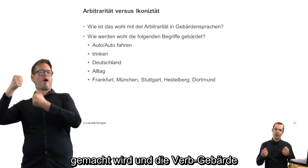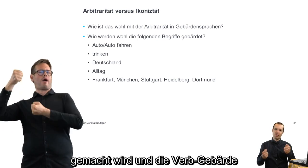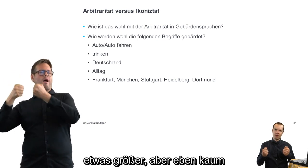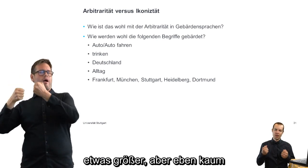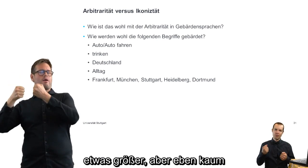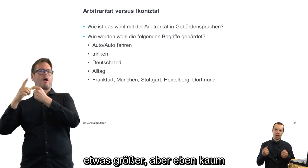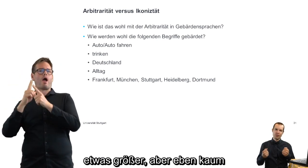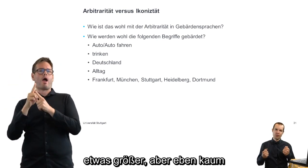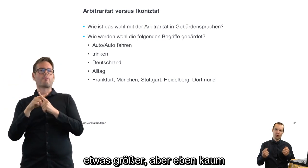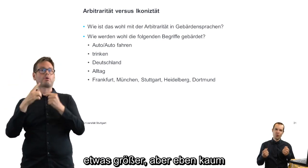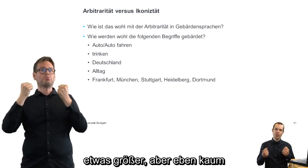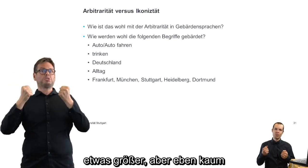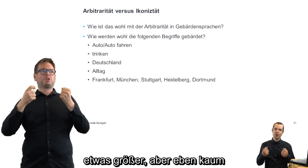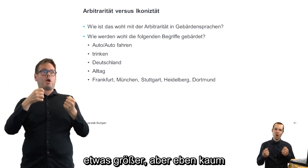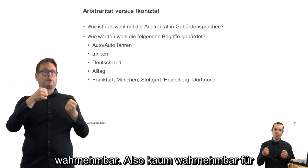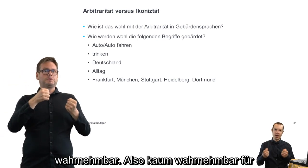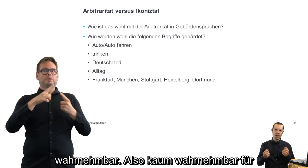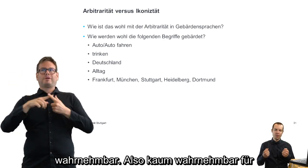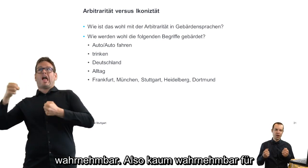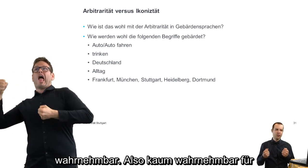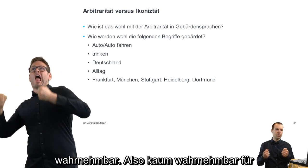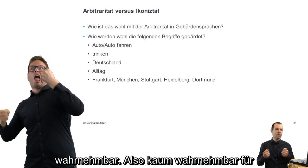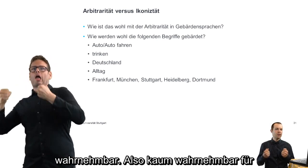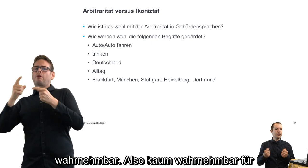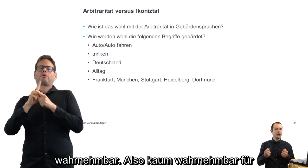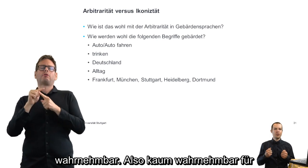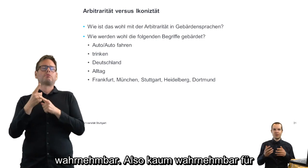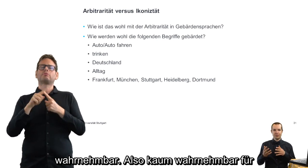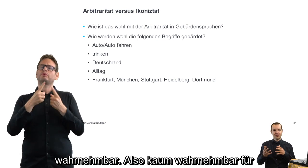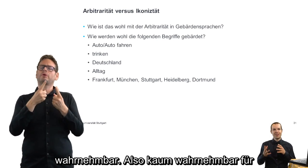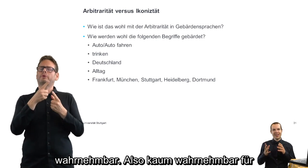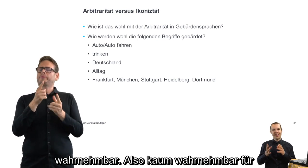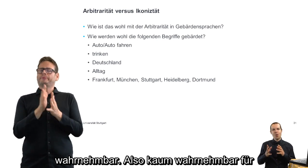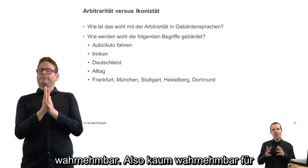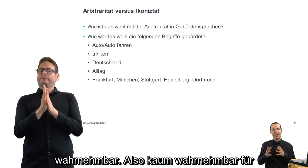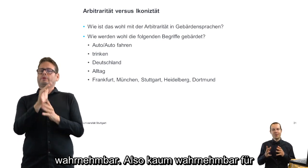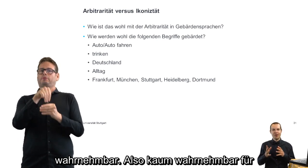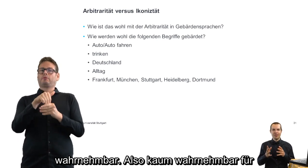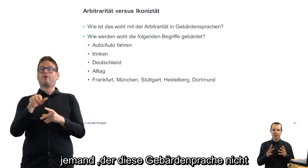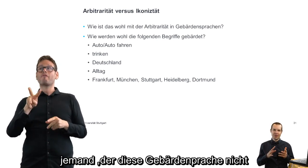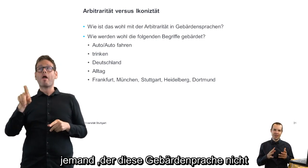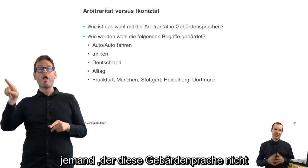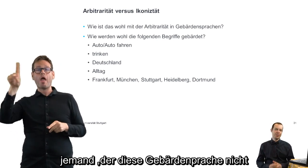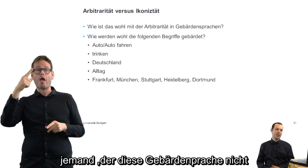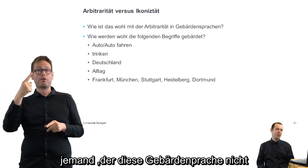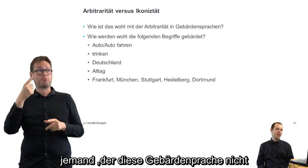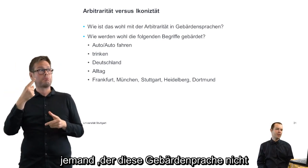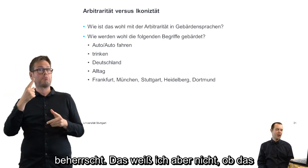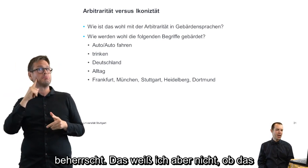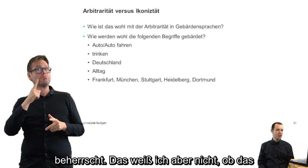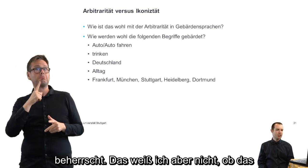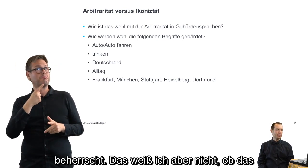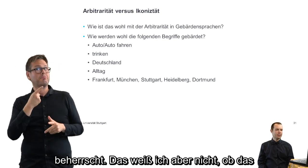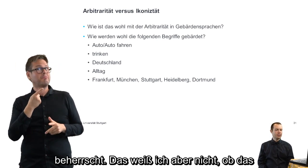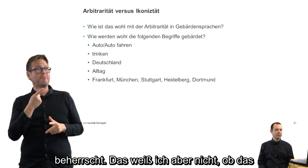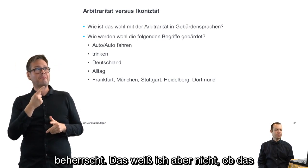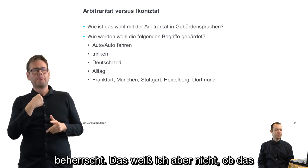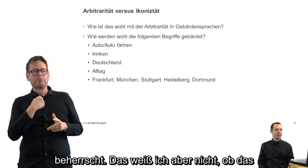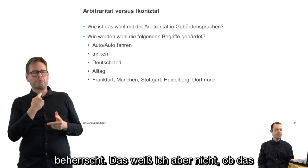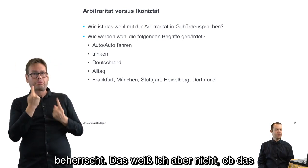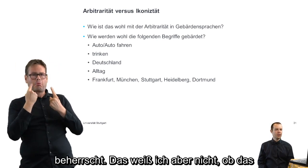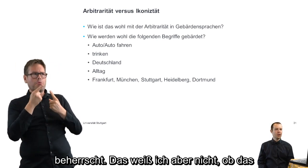die Verbgebärde etwas größer, aber kaum wahrnehmbar. Also kaum wahrnehmbar für jemanden, der die Gebärdensprache nicht beherrscht.